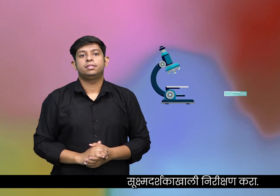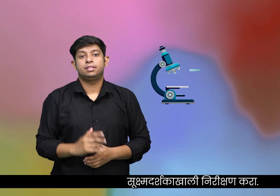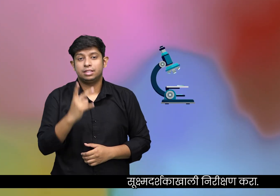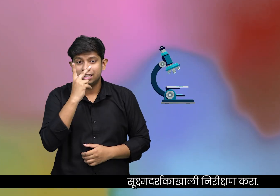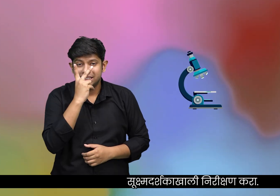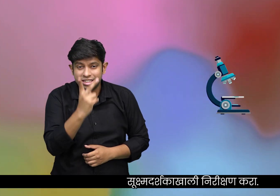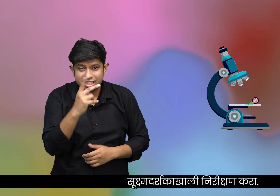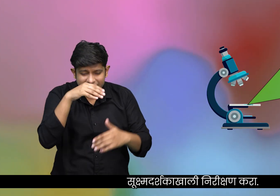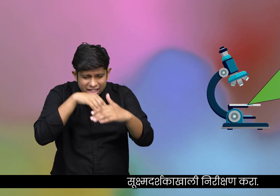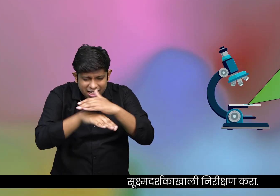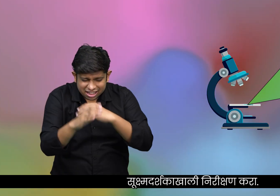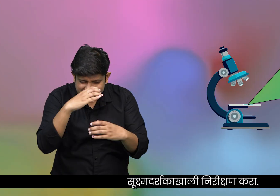सूक्ष्मदर्शकाखाली निरीक्षण करा.